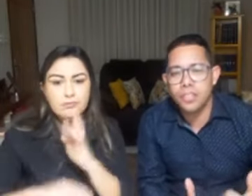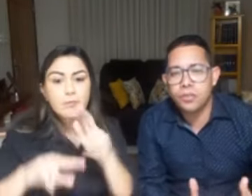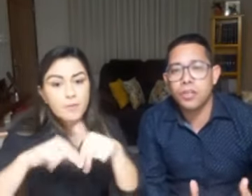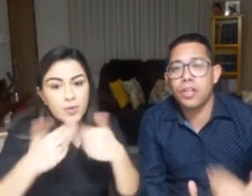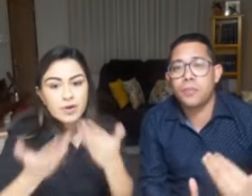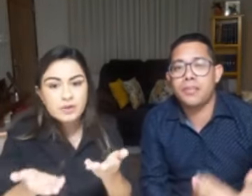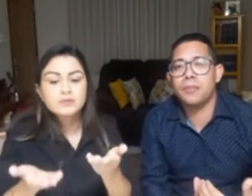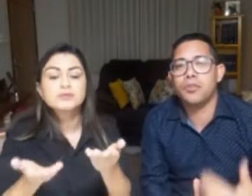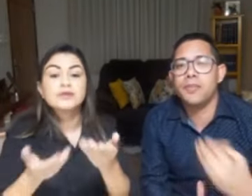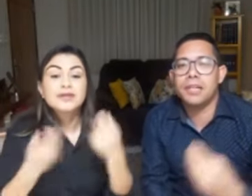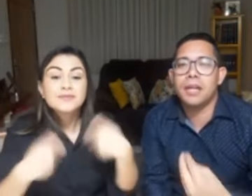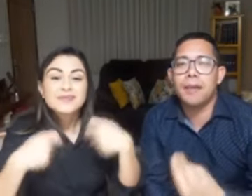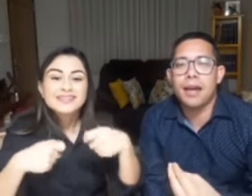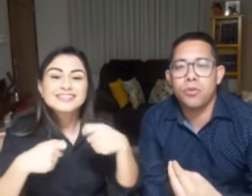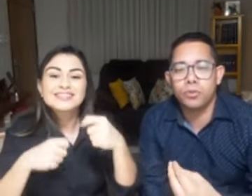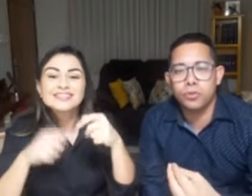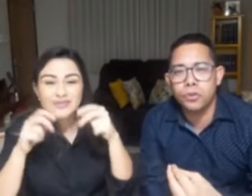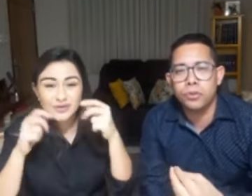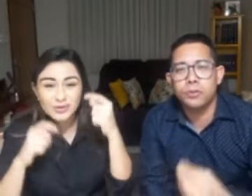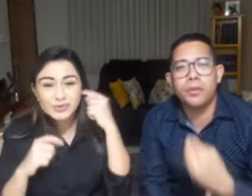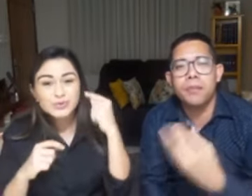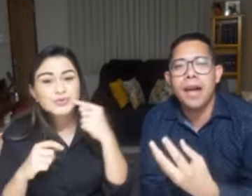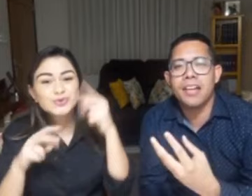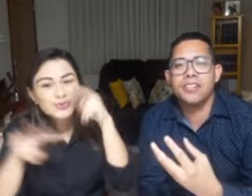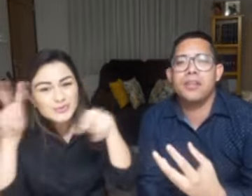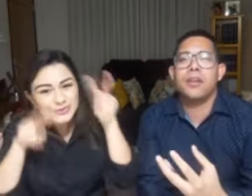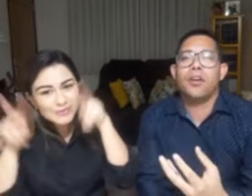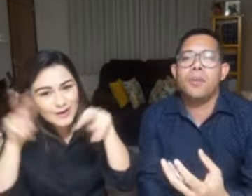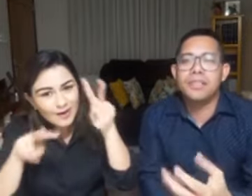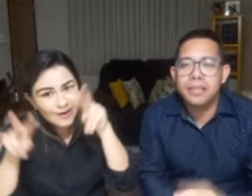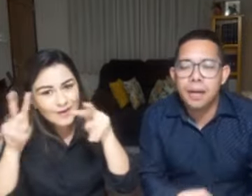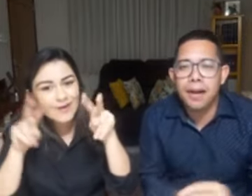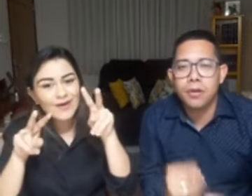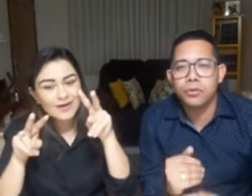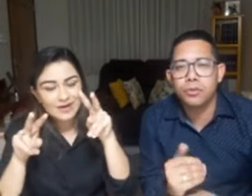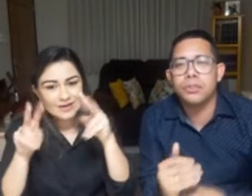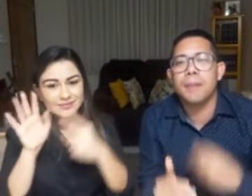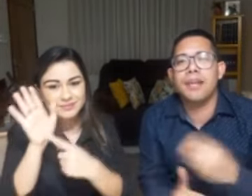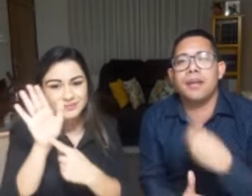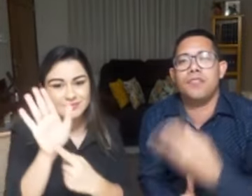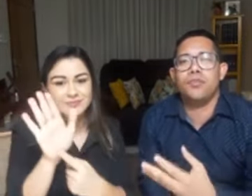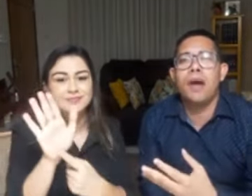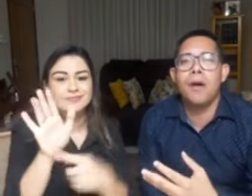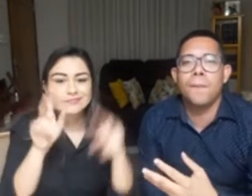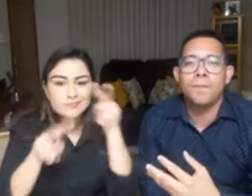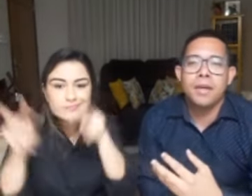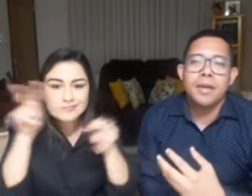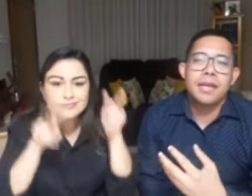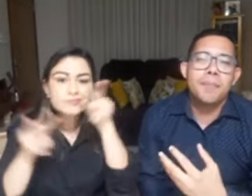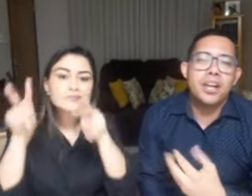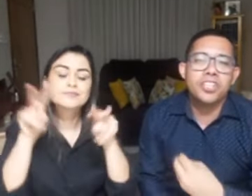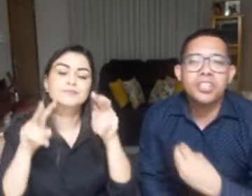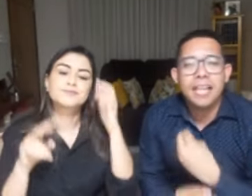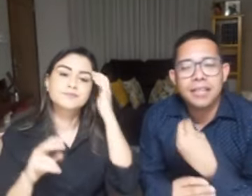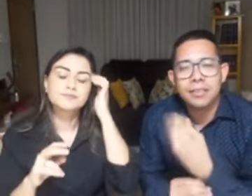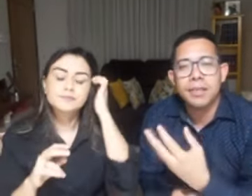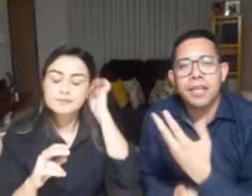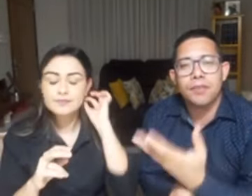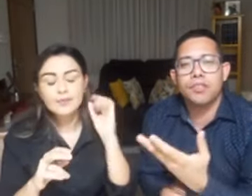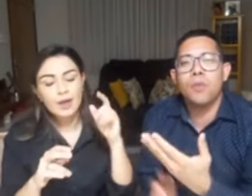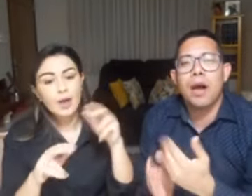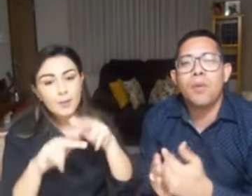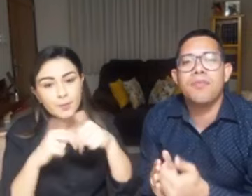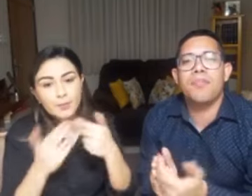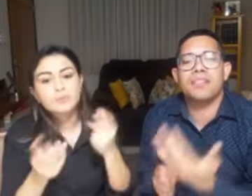conta disso que nós precisamos começar a trabalhar com surdos por imagem. Começar a trabalhar com o surdo da maneira visual. E a partir dessa